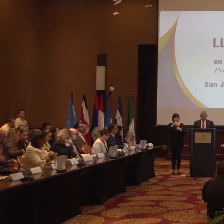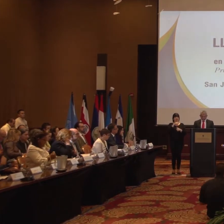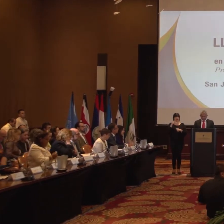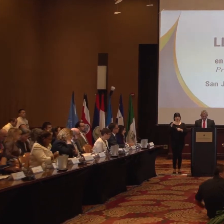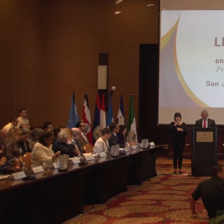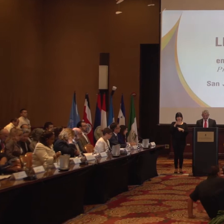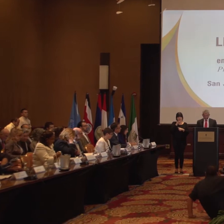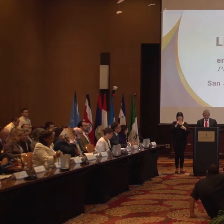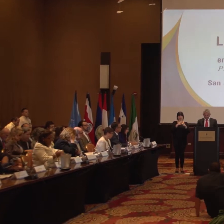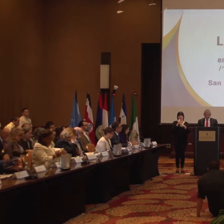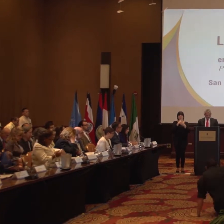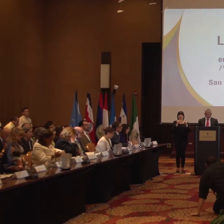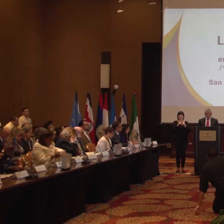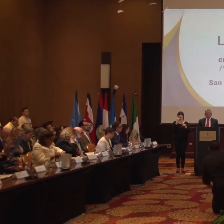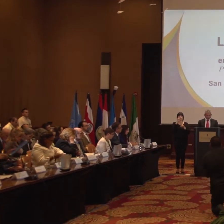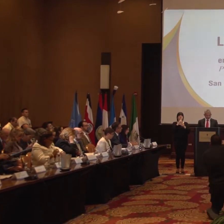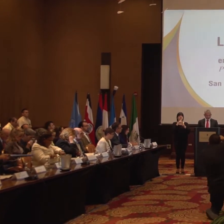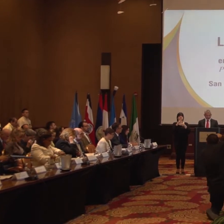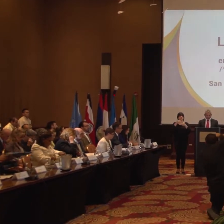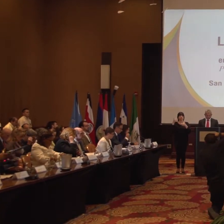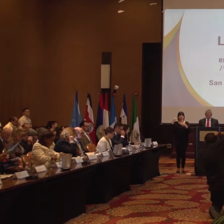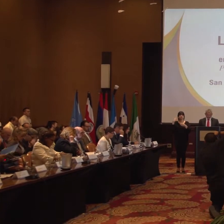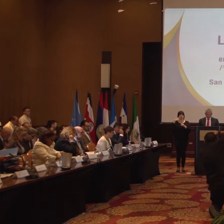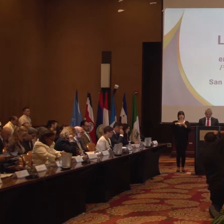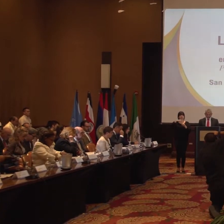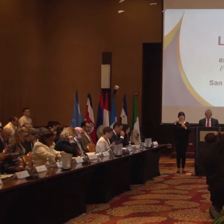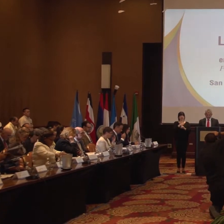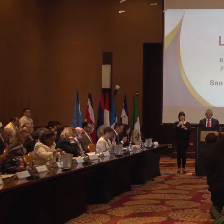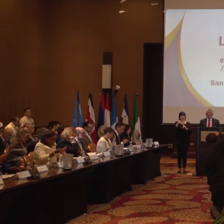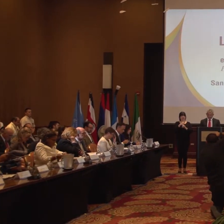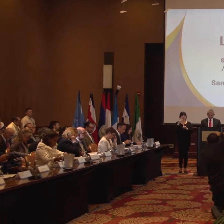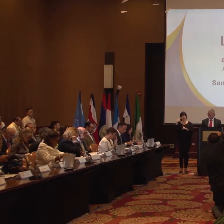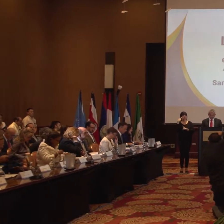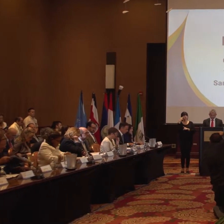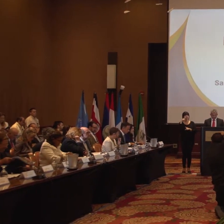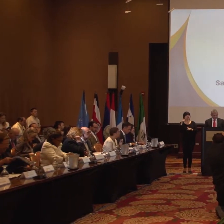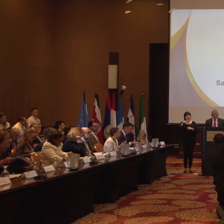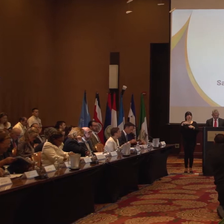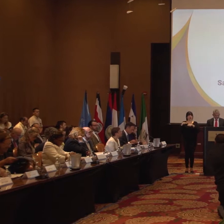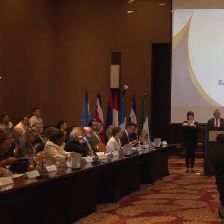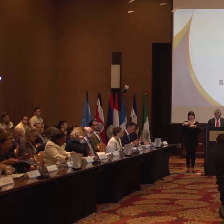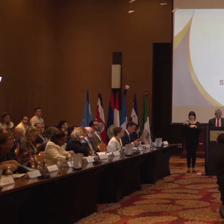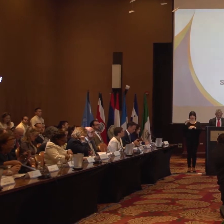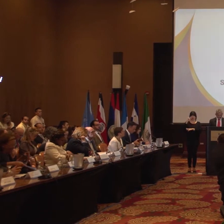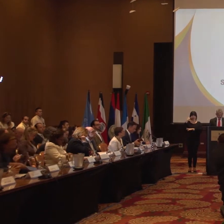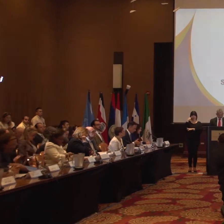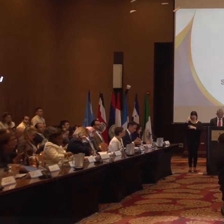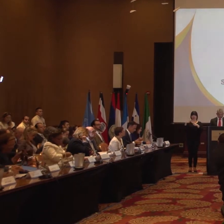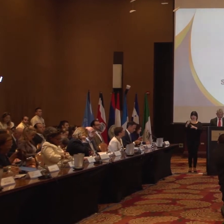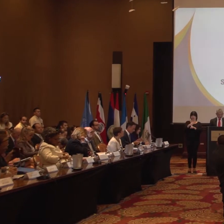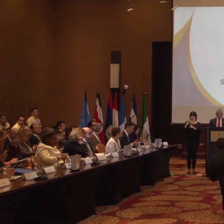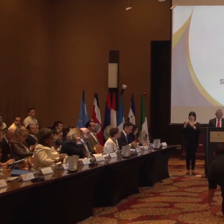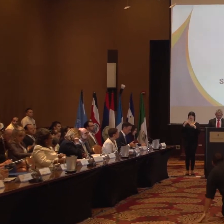Centroamérica en parte como resultado de los crecientes niveles de violencia causados por los actores no estatales